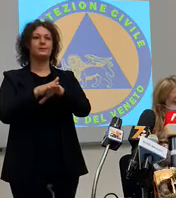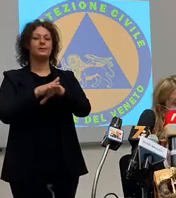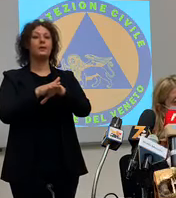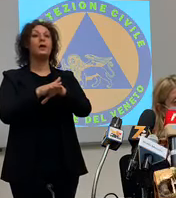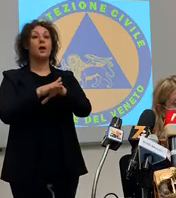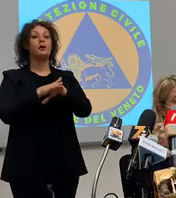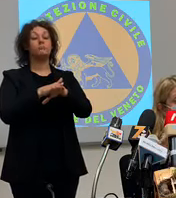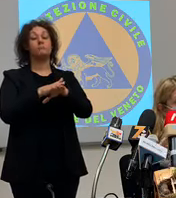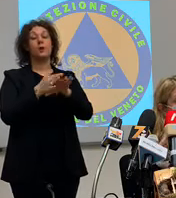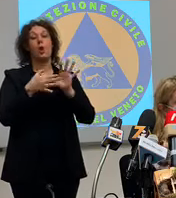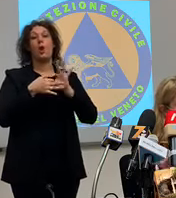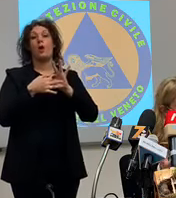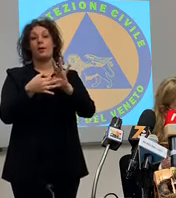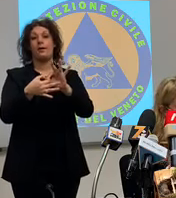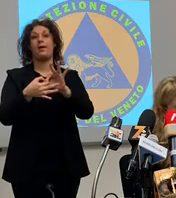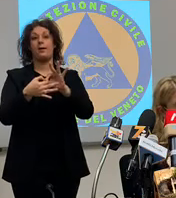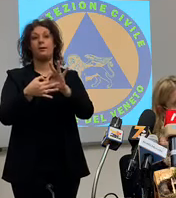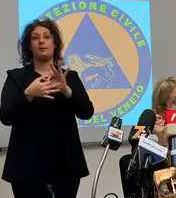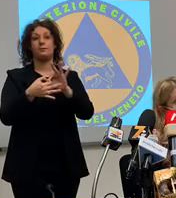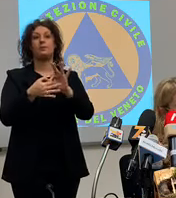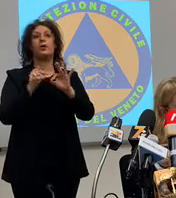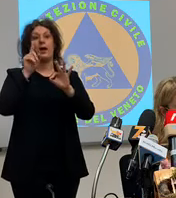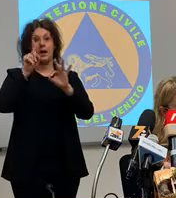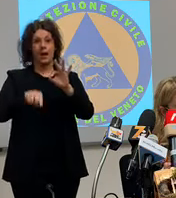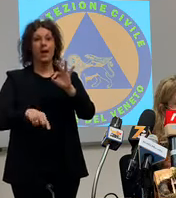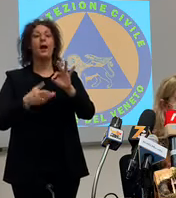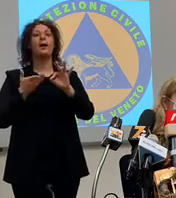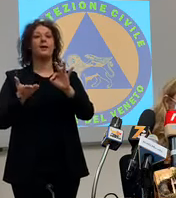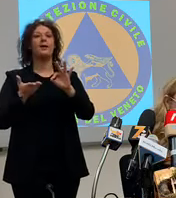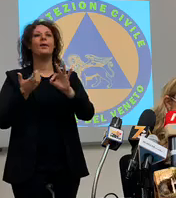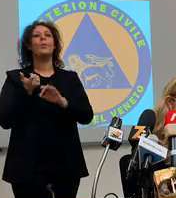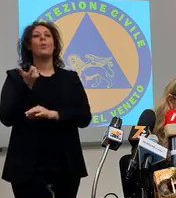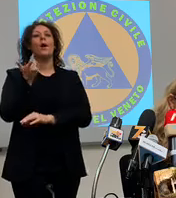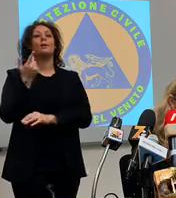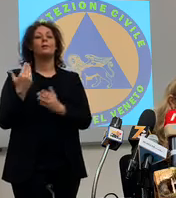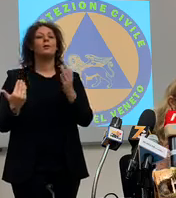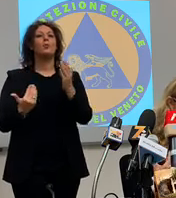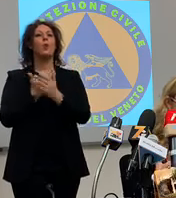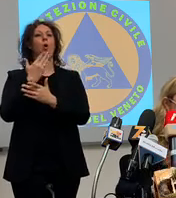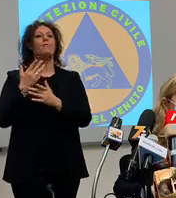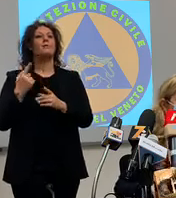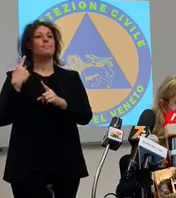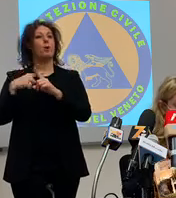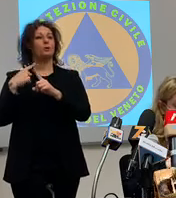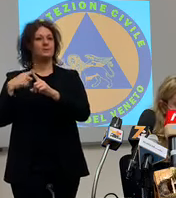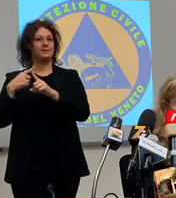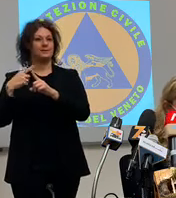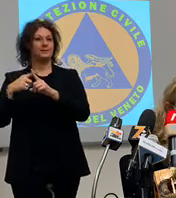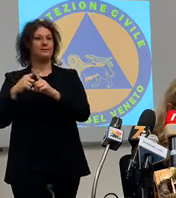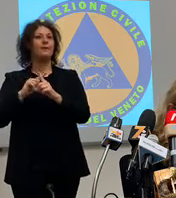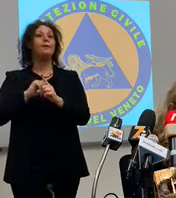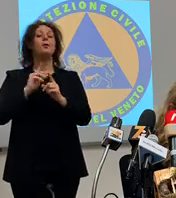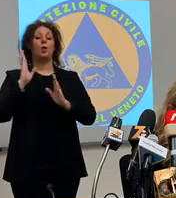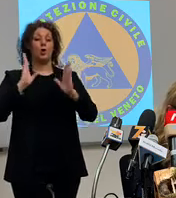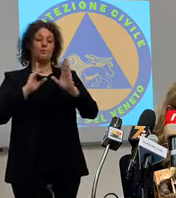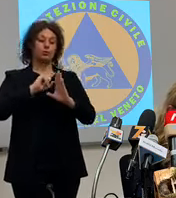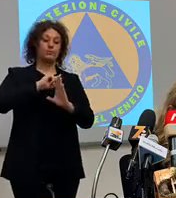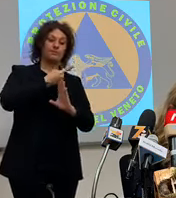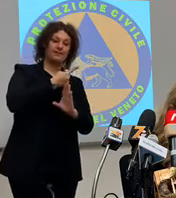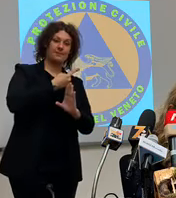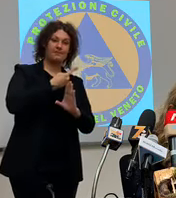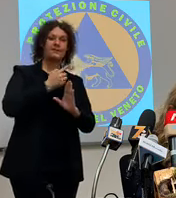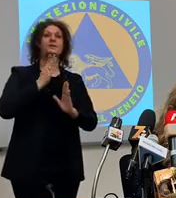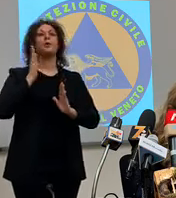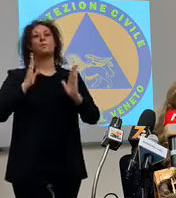anche legato al all'incidenza cioè al numero di nuovi positivi che avevamo Nella prima fase rispetto a quelli che abbiamo in